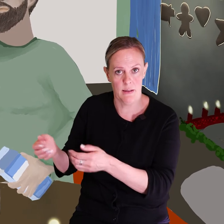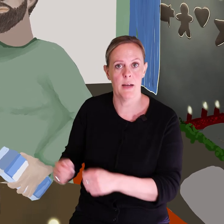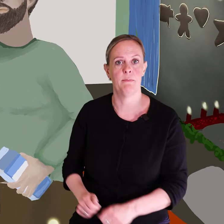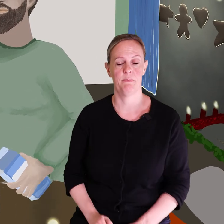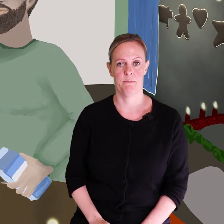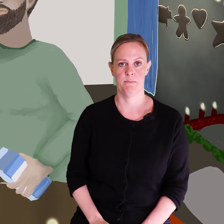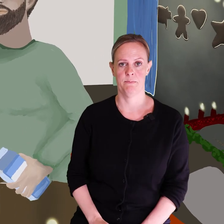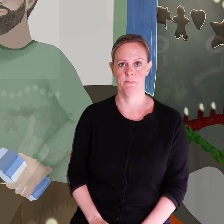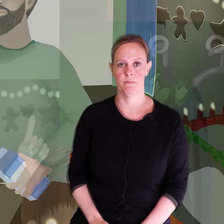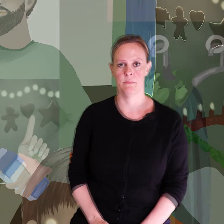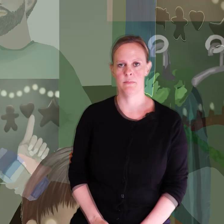diskbänken.